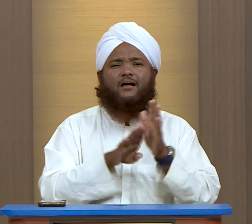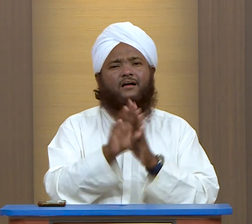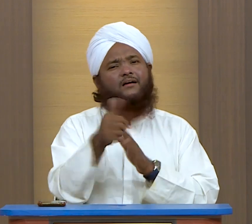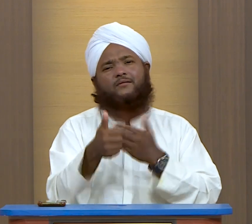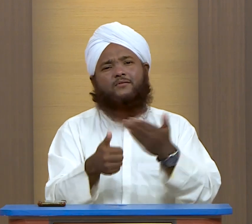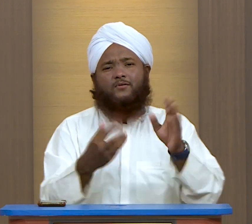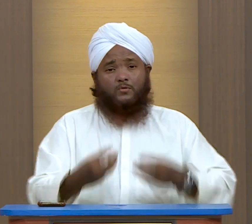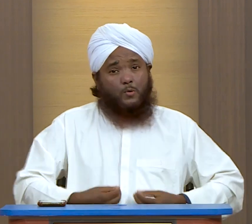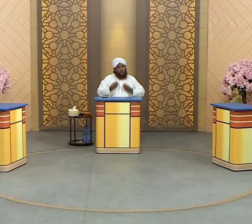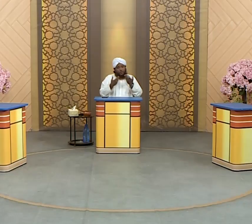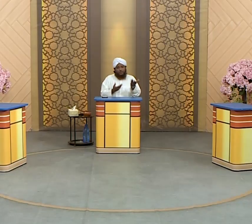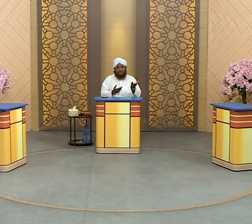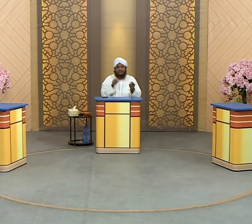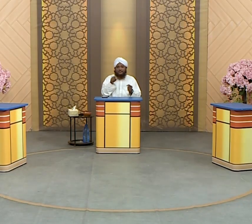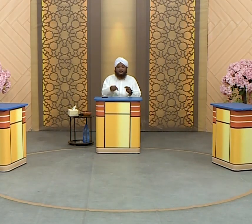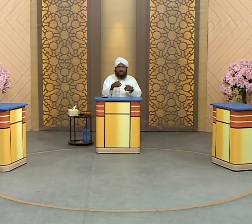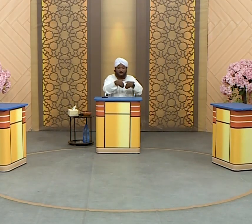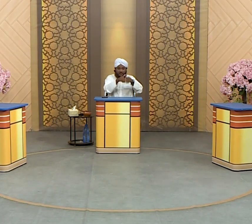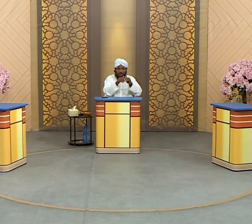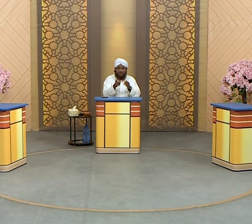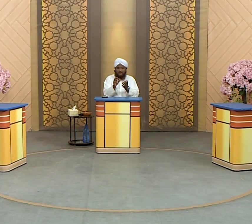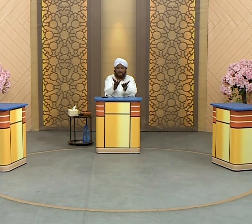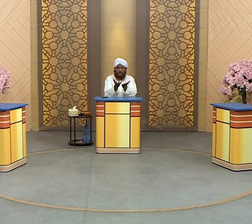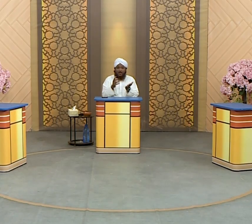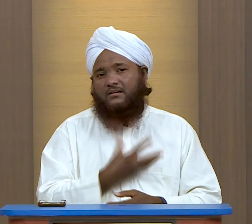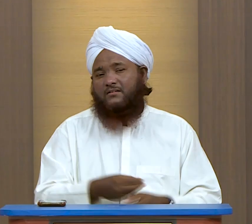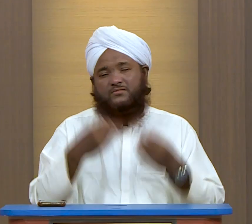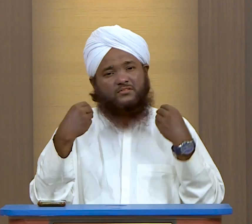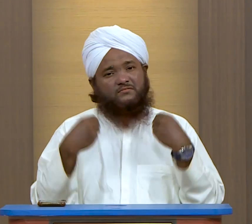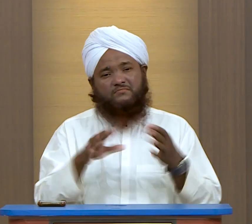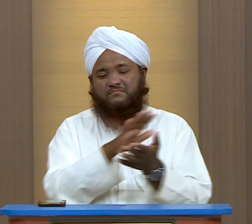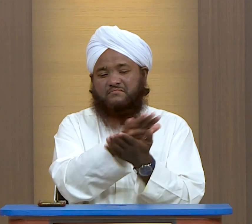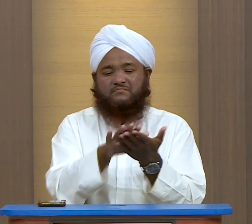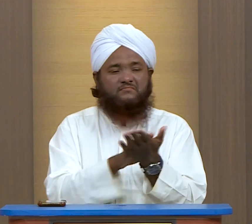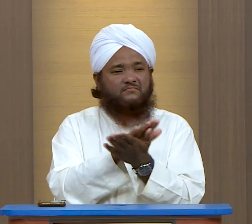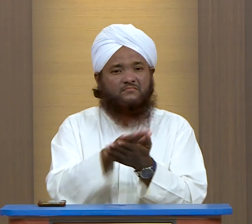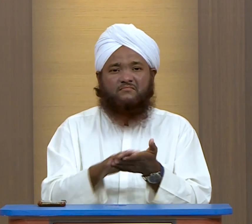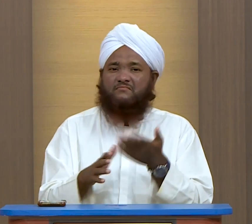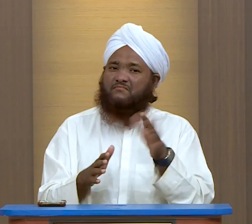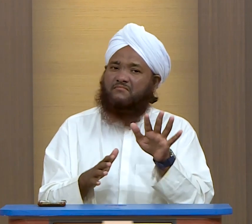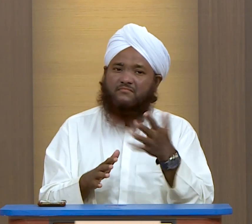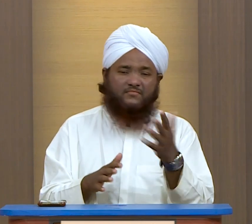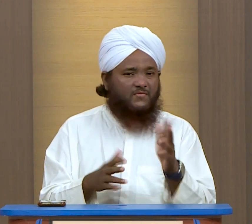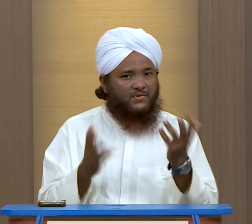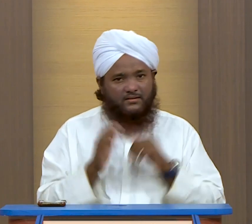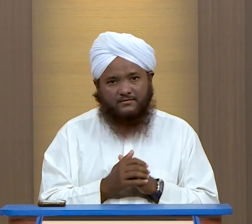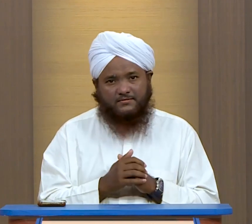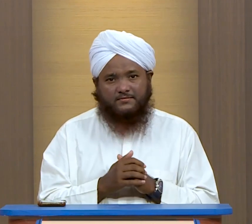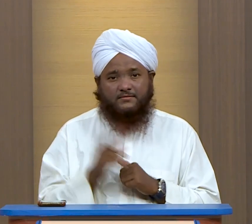پھولے نہیں سماتا، لیکن قبر و آخرت میں سوائے افسوس کے اس کے پاس کوئی اور چارہ نہ ہوگا۔ ذرا غور